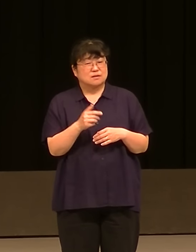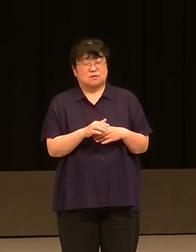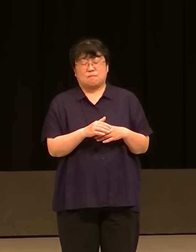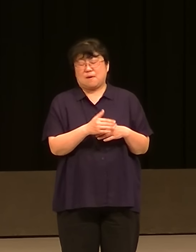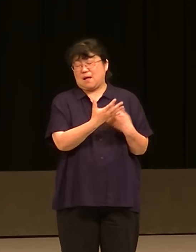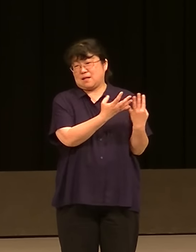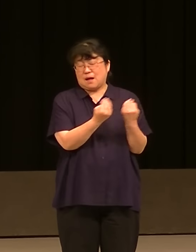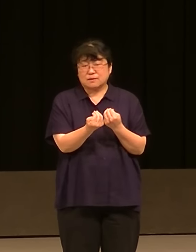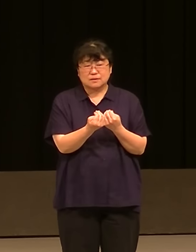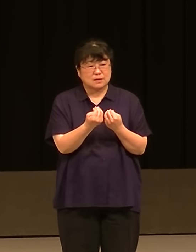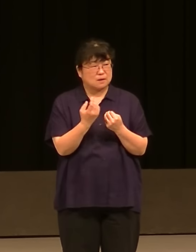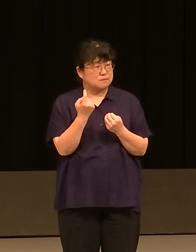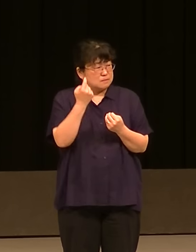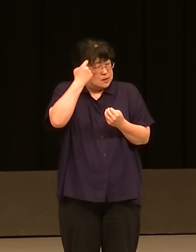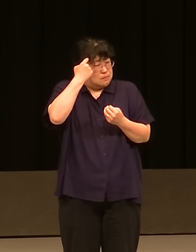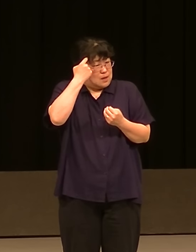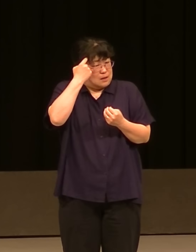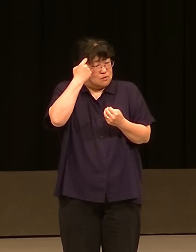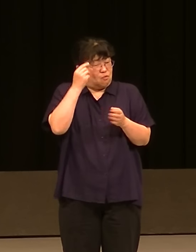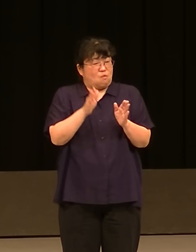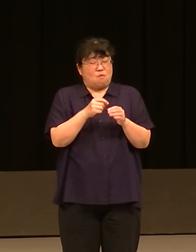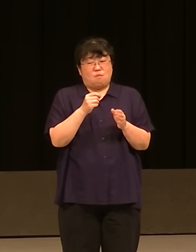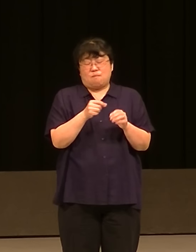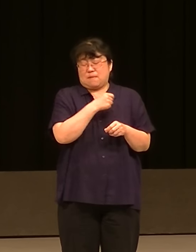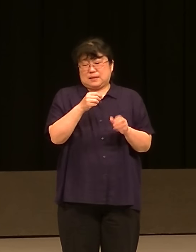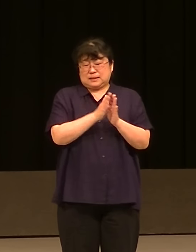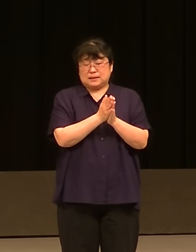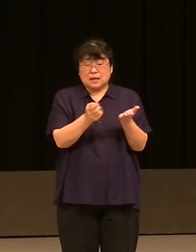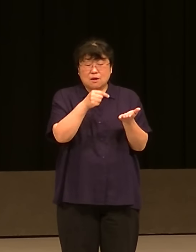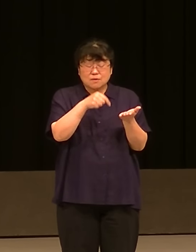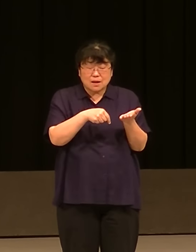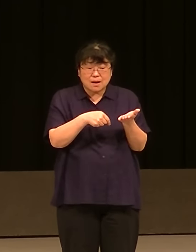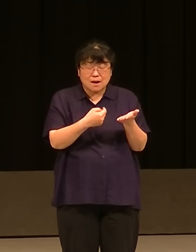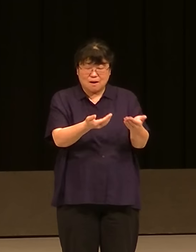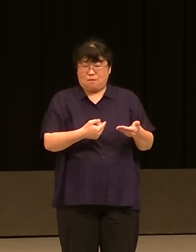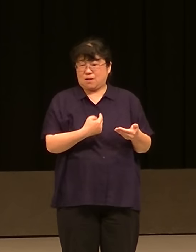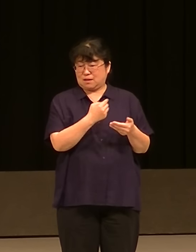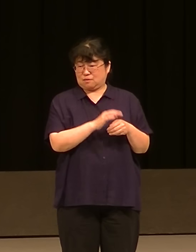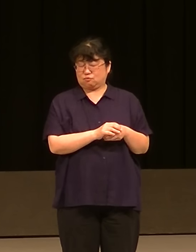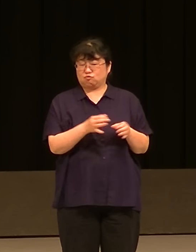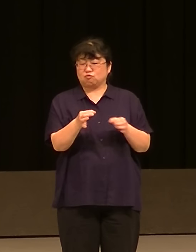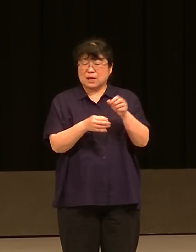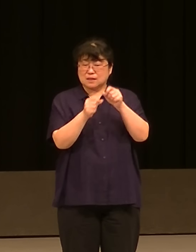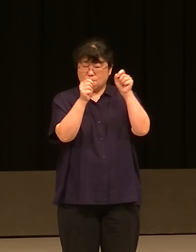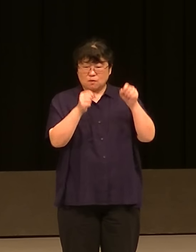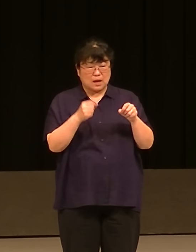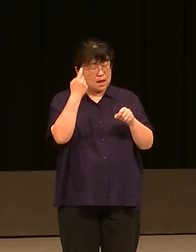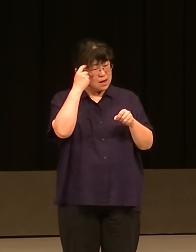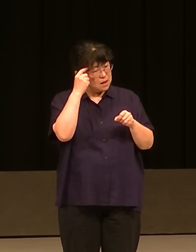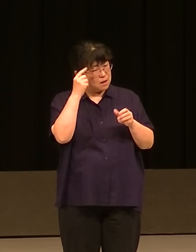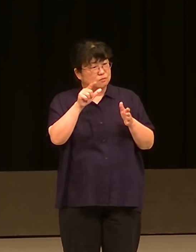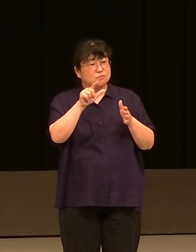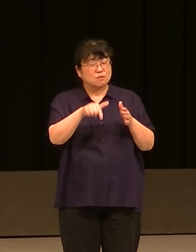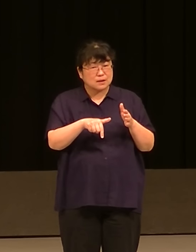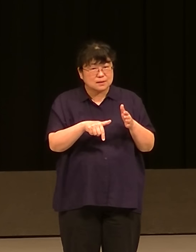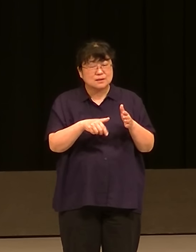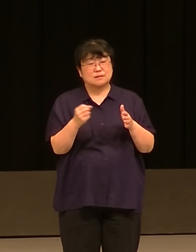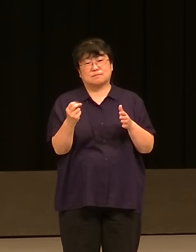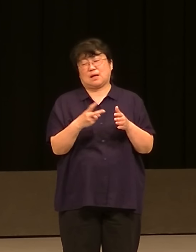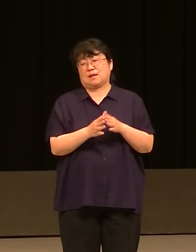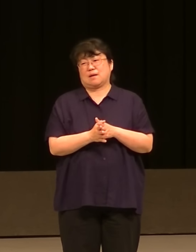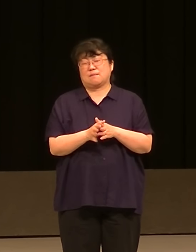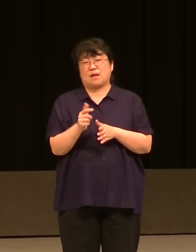くのインスピレーションを、聖書の中から得ております。経済問題を考えるときに、あるいは安全保